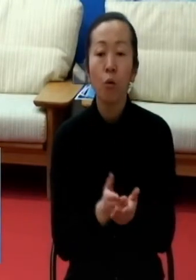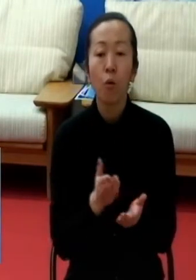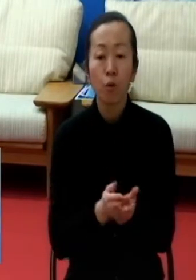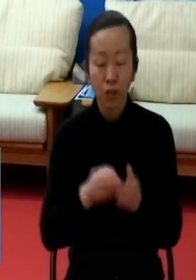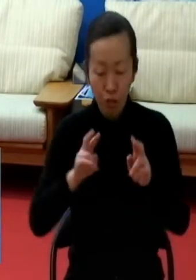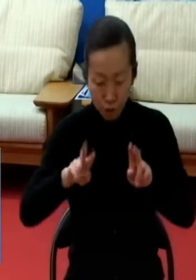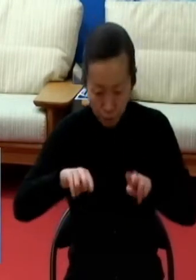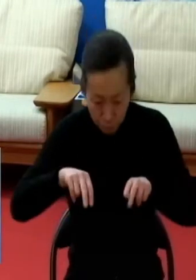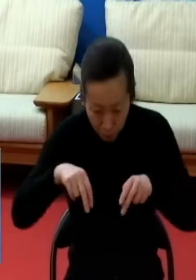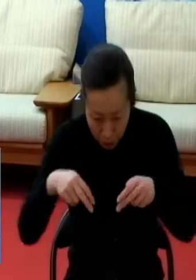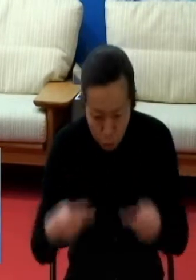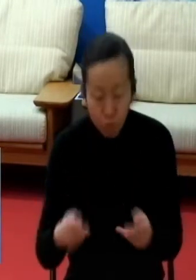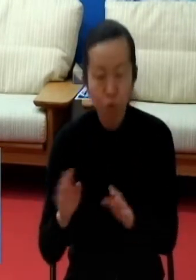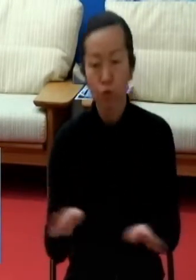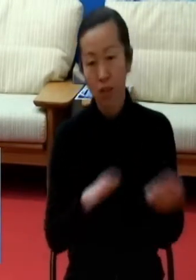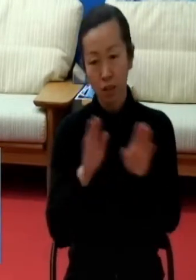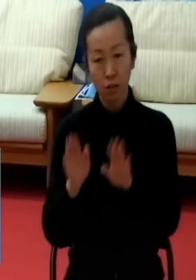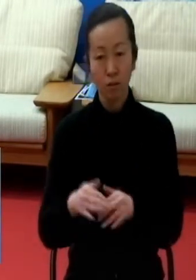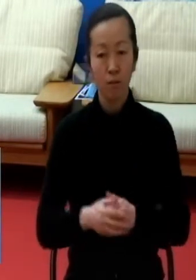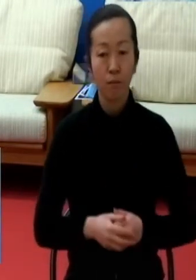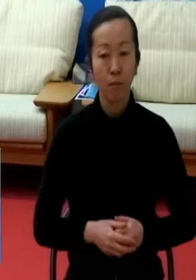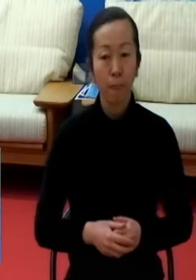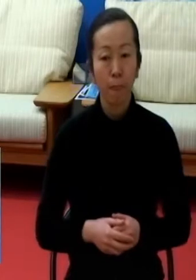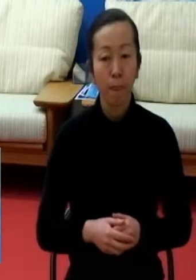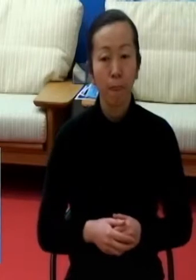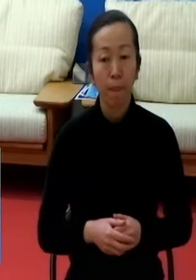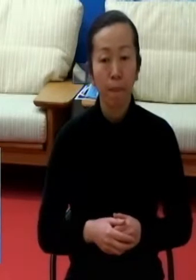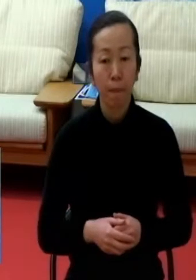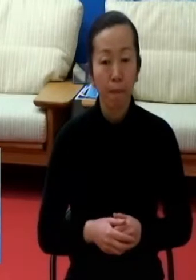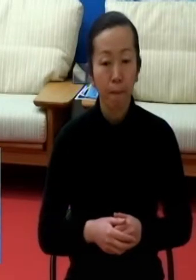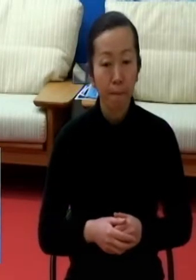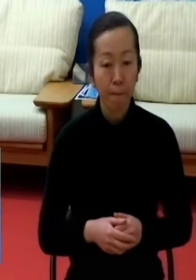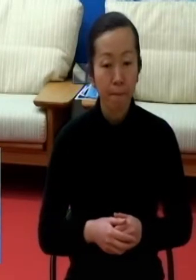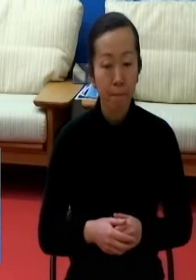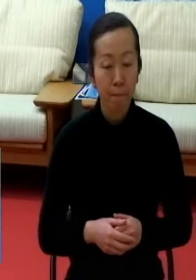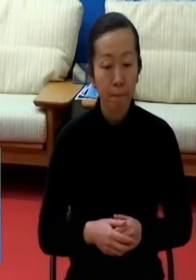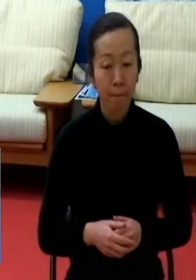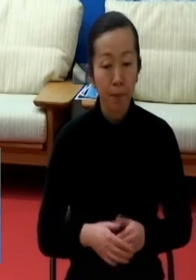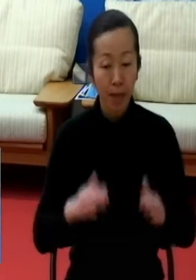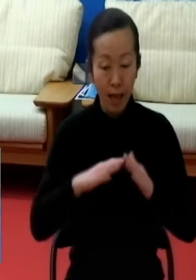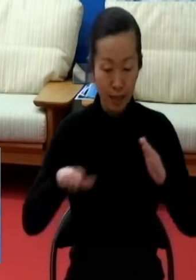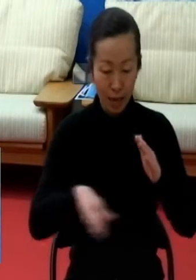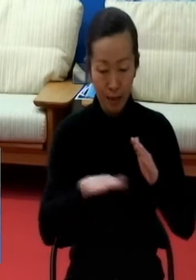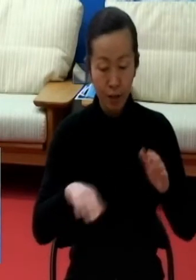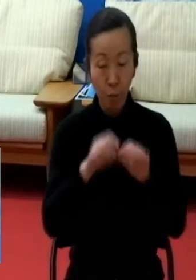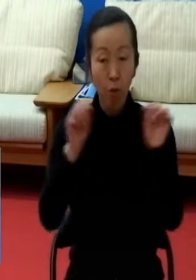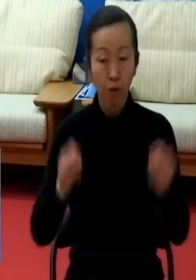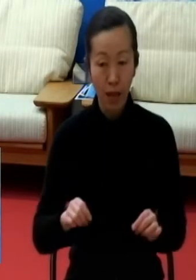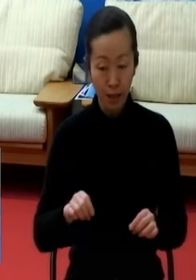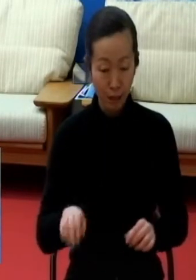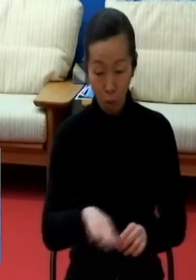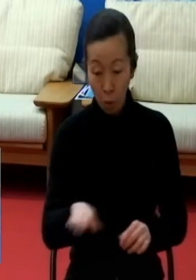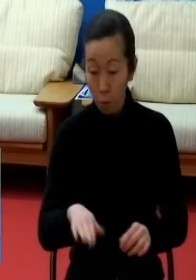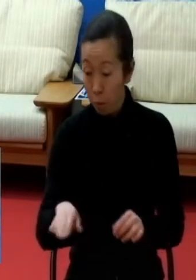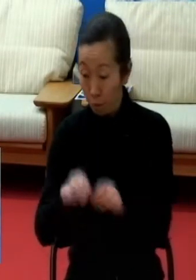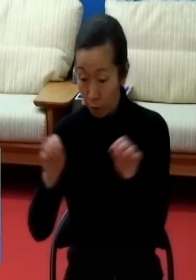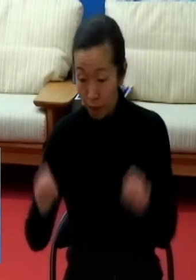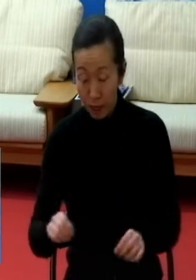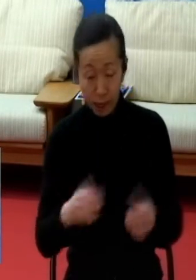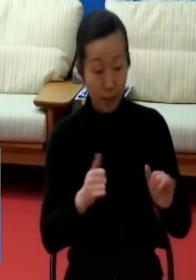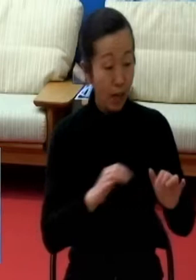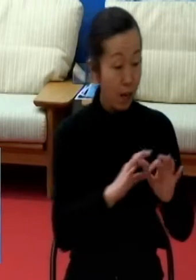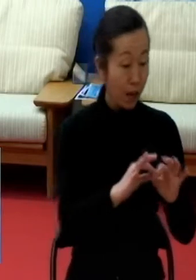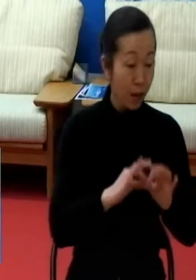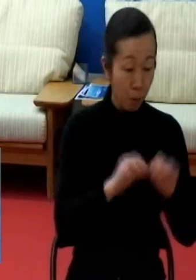자녀의 문제, 갈등의 문제, 인간관계의 문제 전부 서론입니다. 家庭の問題、子供の問題、人間関係の問